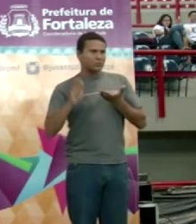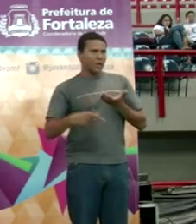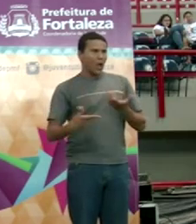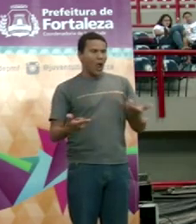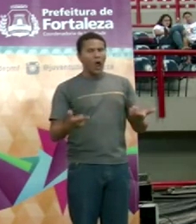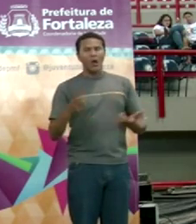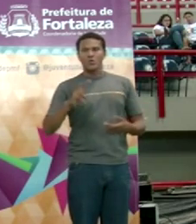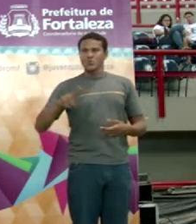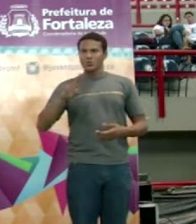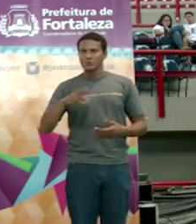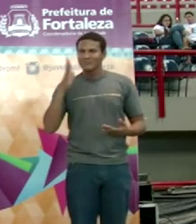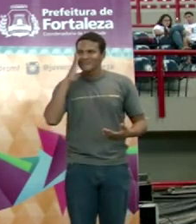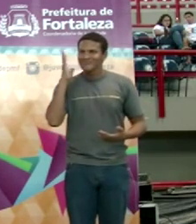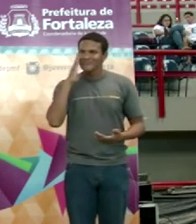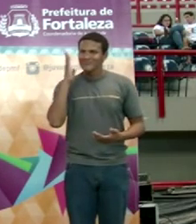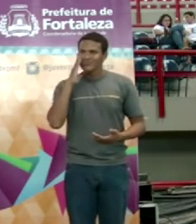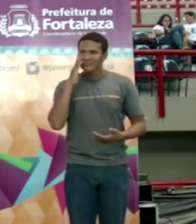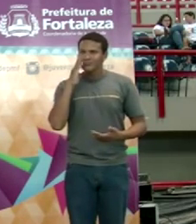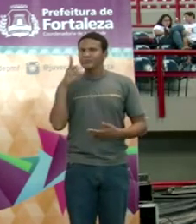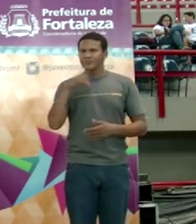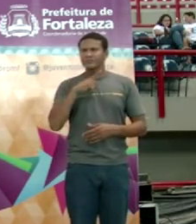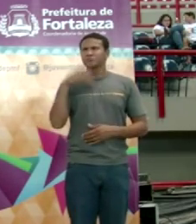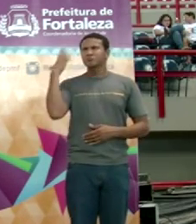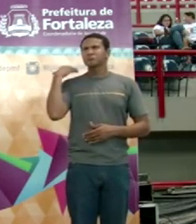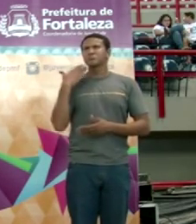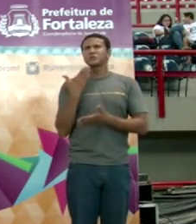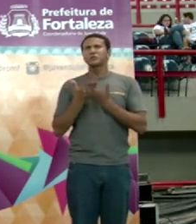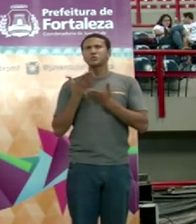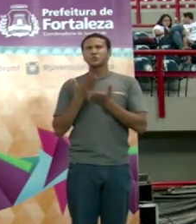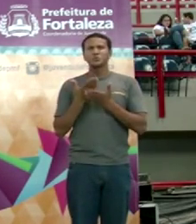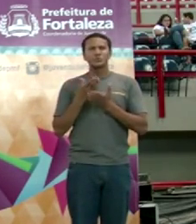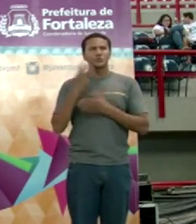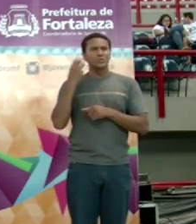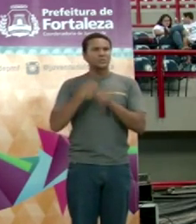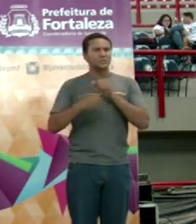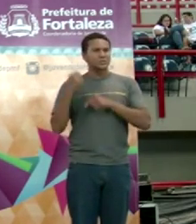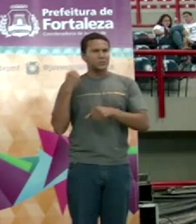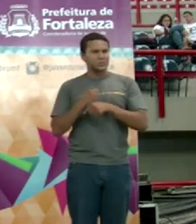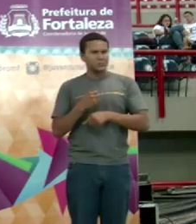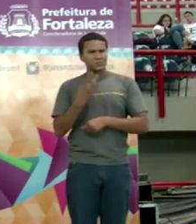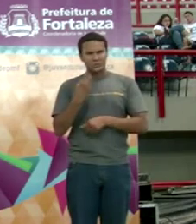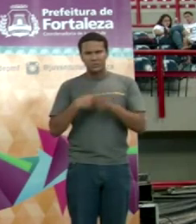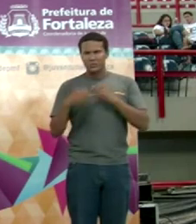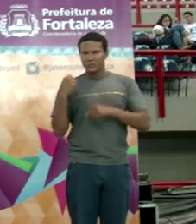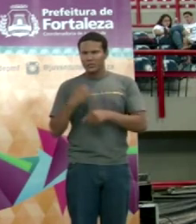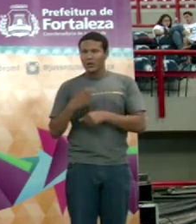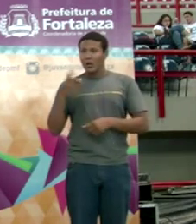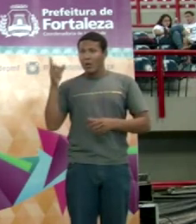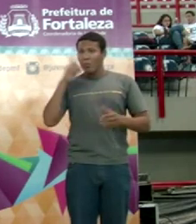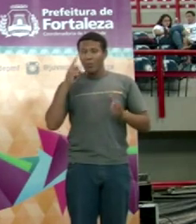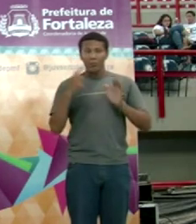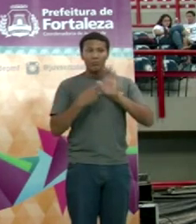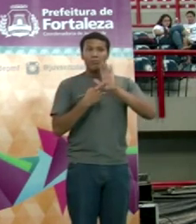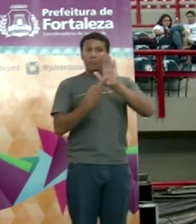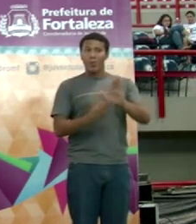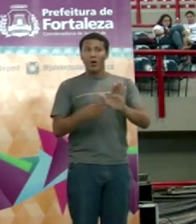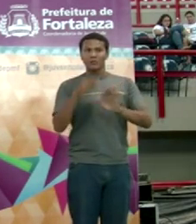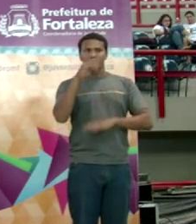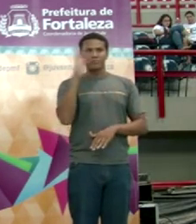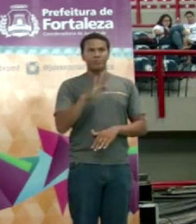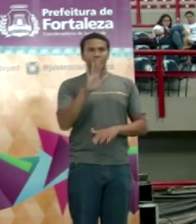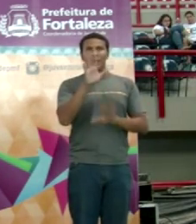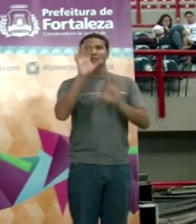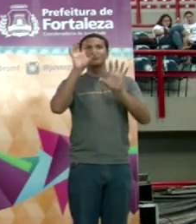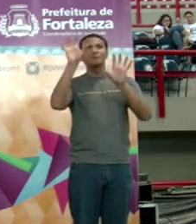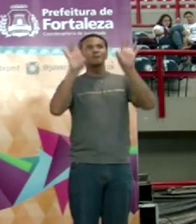hoje, inclusive uma pesquisa que saiu há 3 anos atrás, mostra que a região brasileira que mais se consome